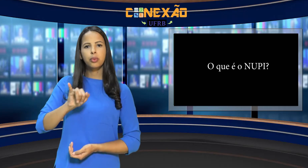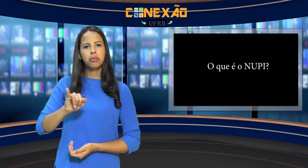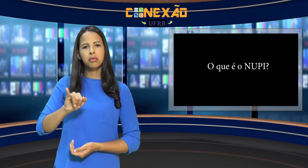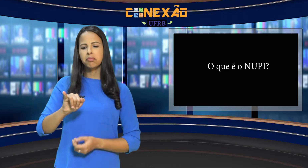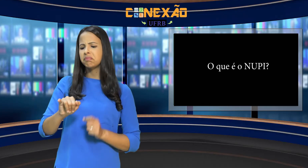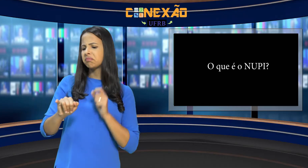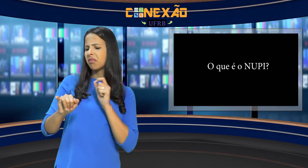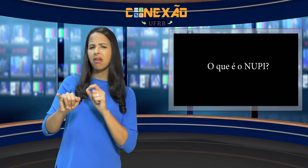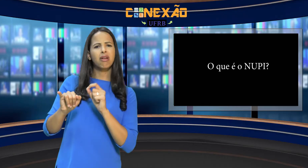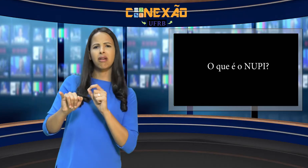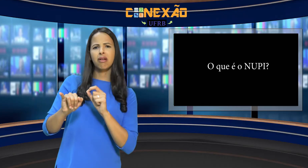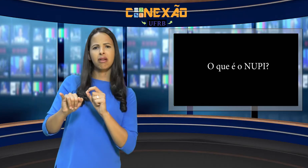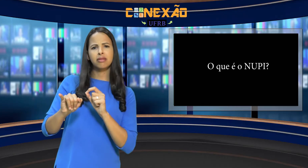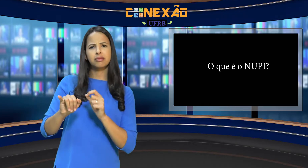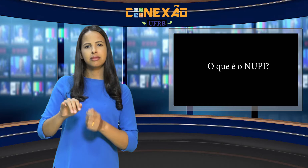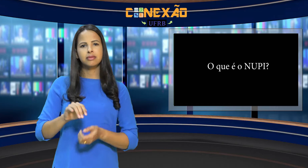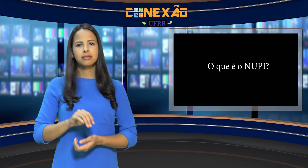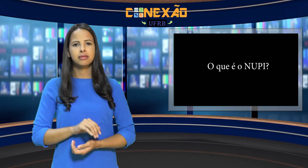O que é o NUP?